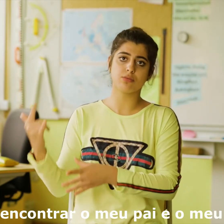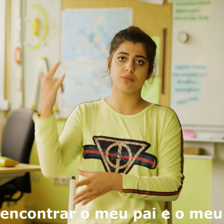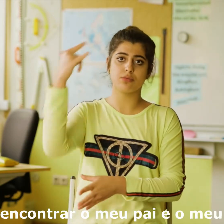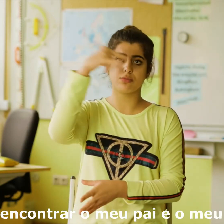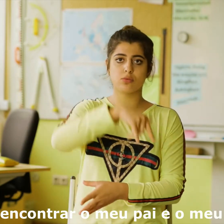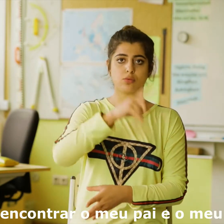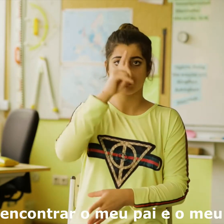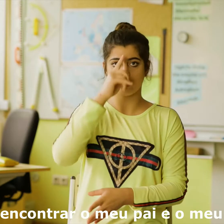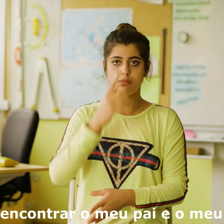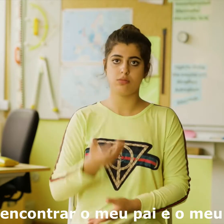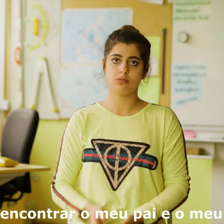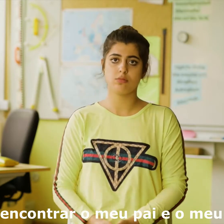o Bachá.